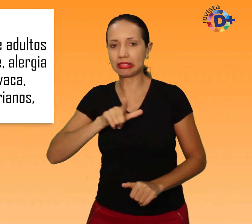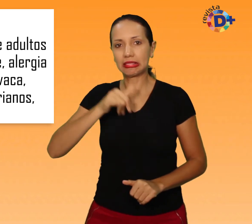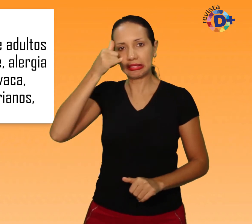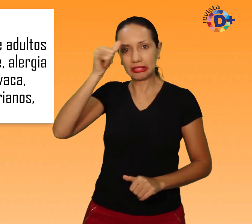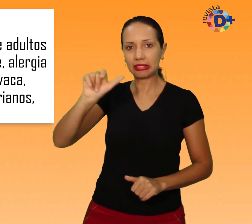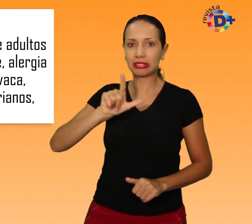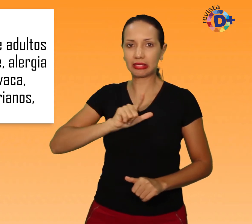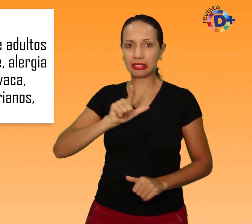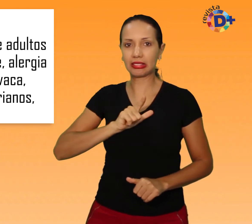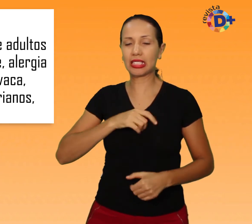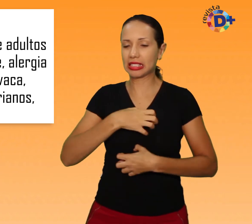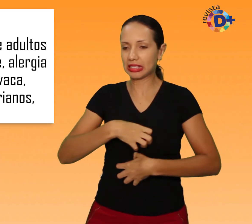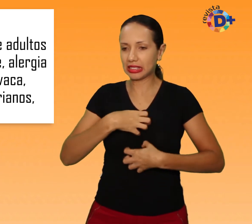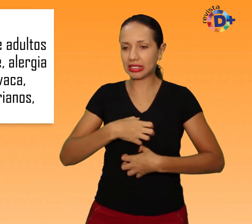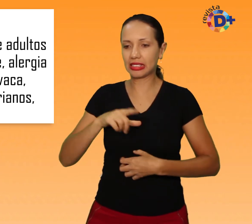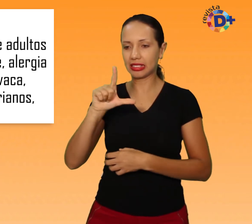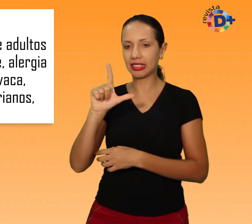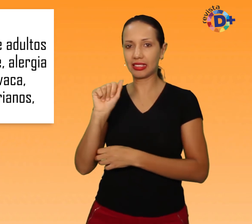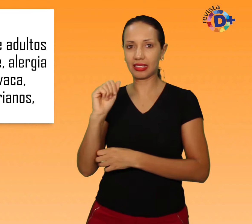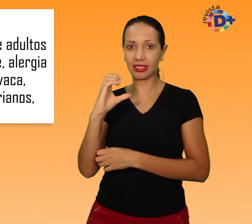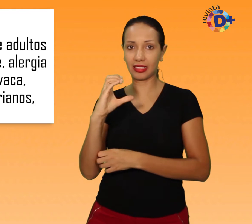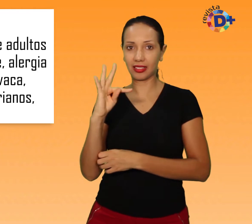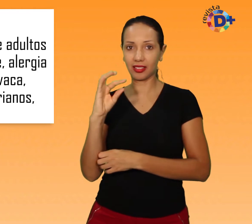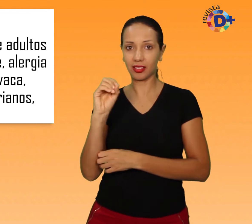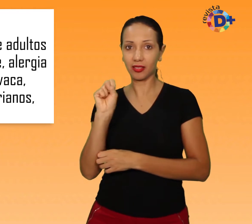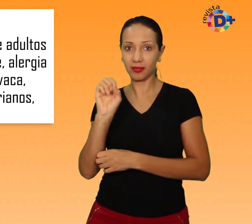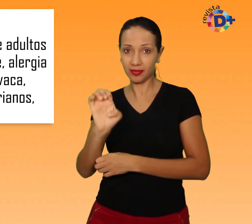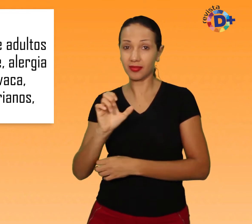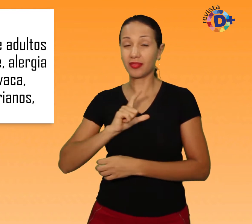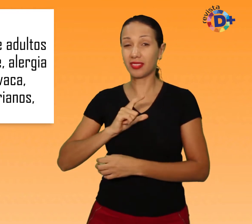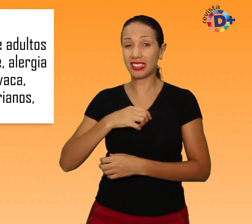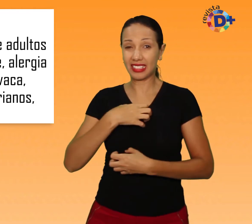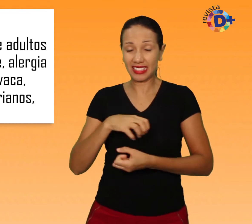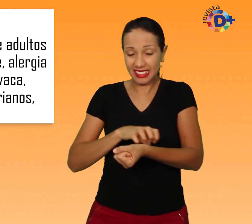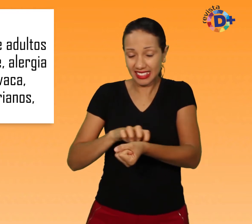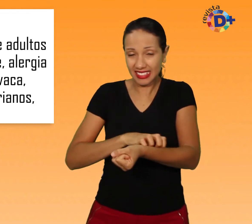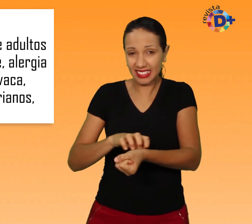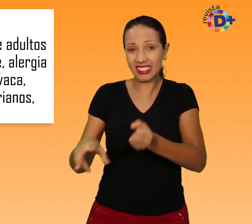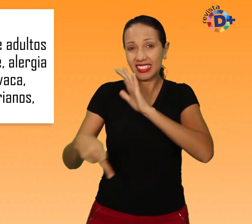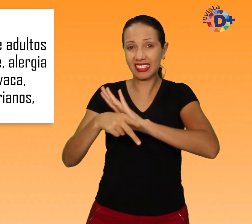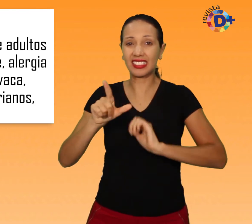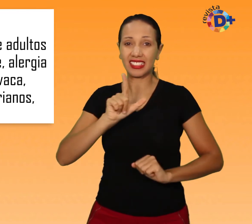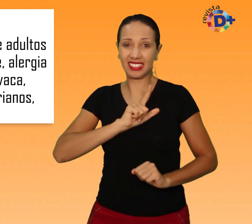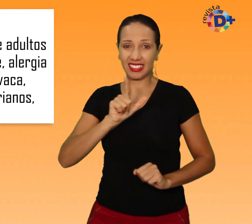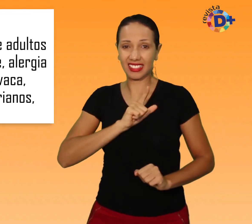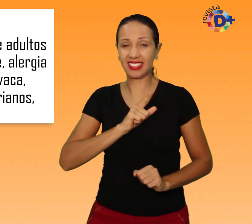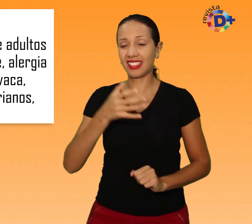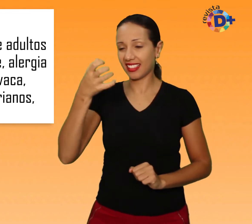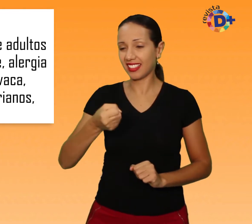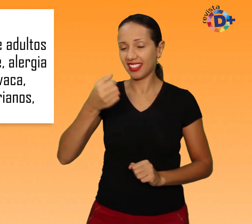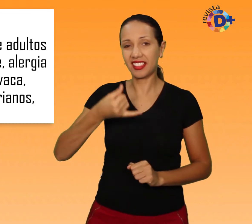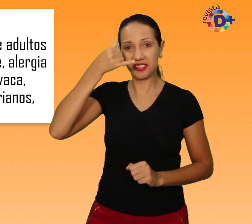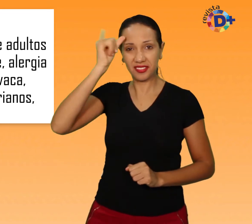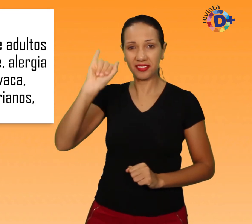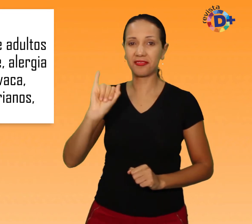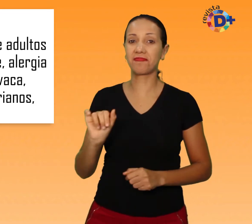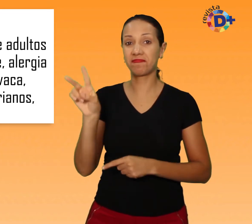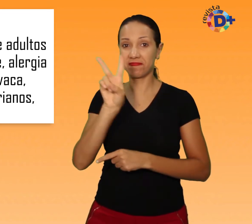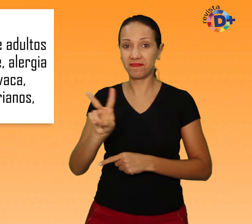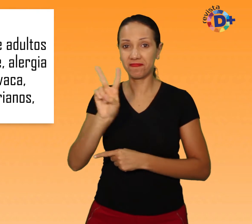à lactose e alergia à proteína do leite de vaca doença celíaca vegetarianos